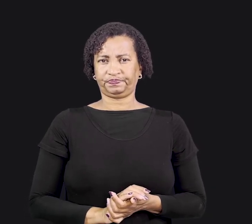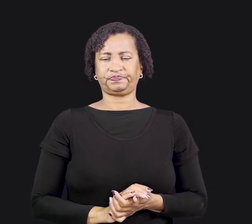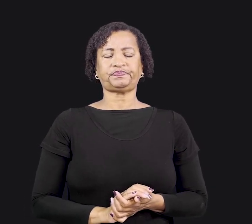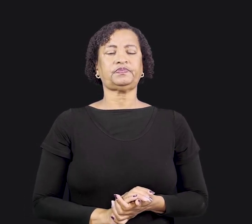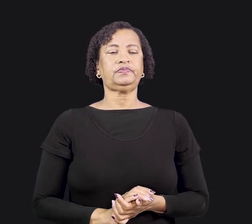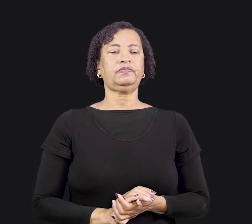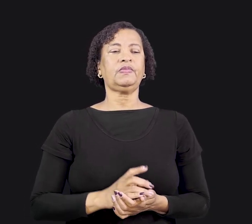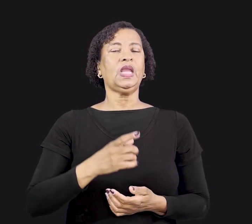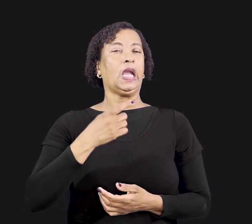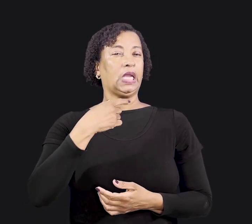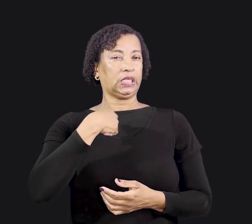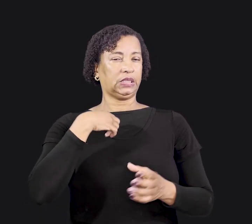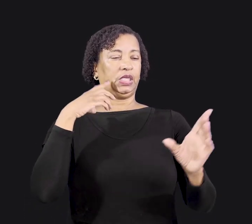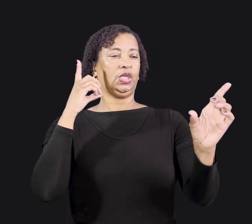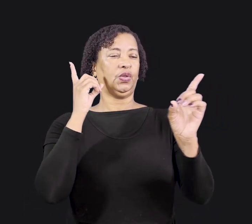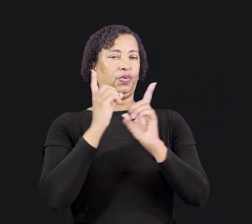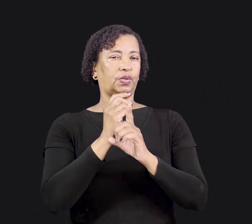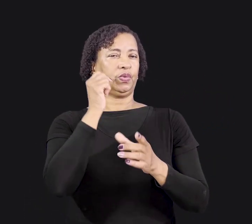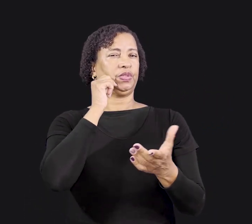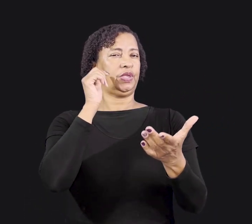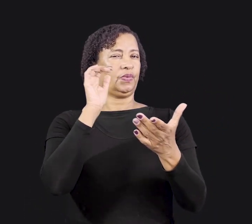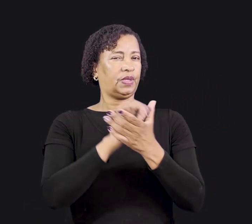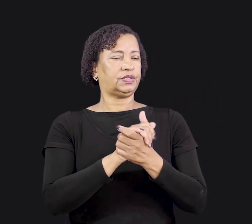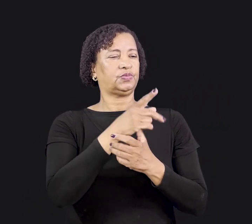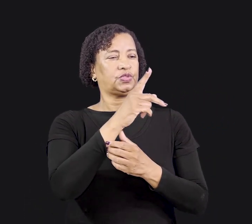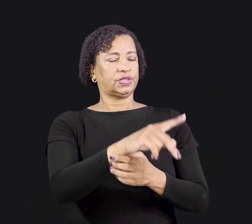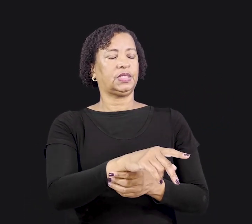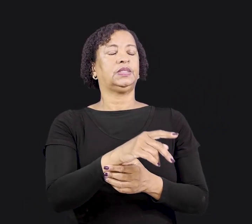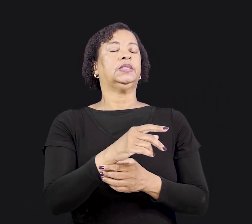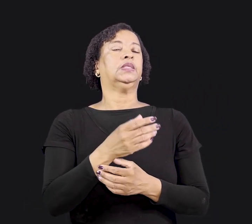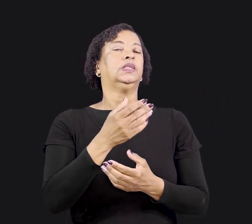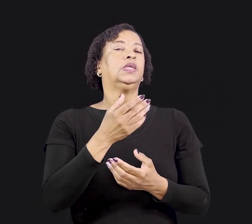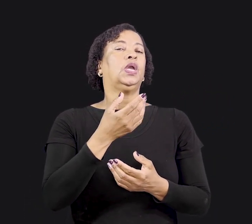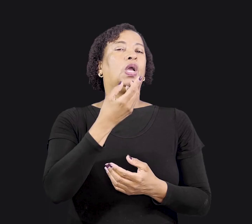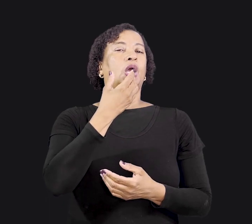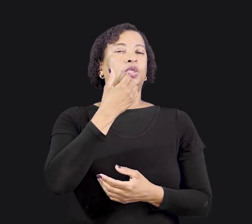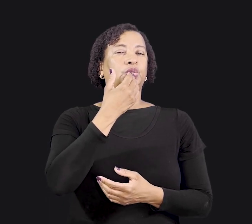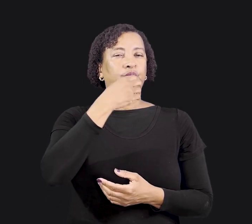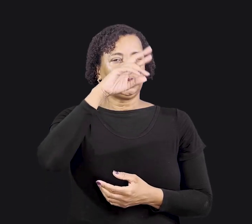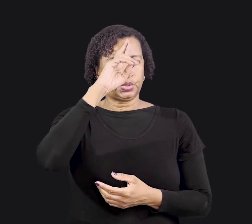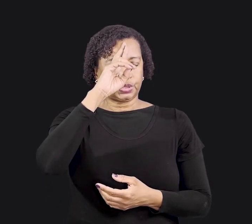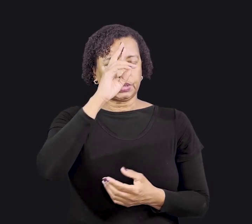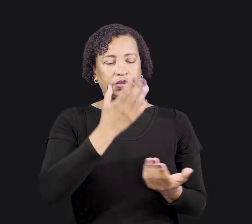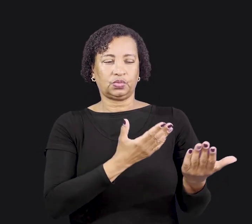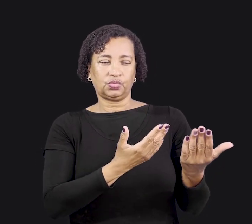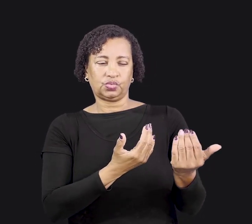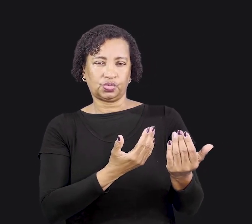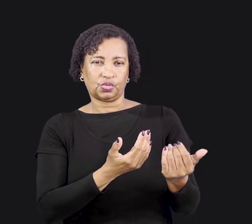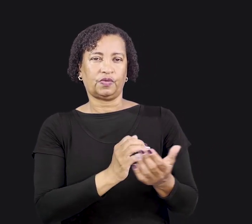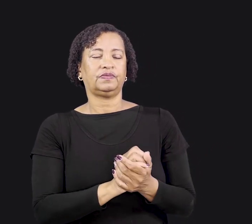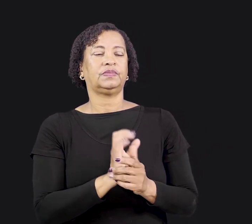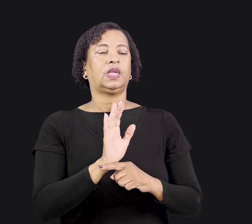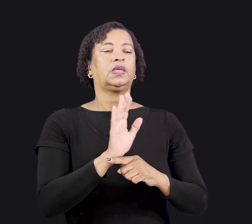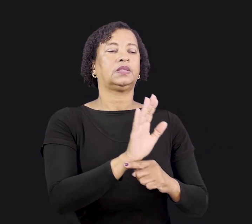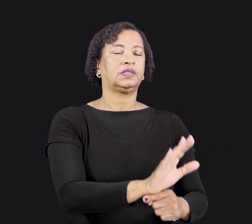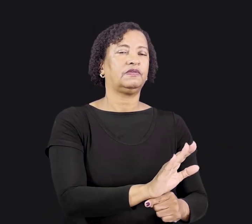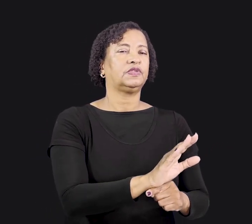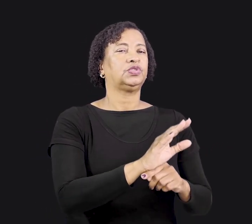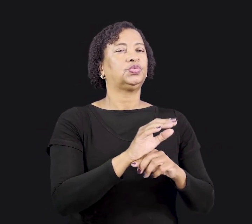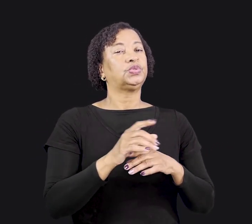naquela tarde, encontrei-me com a esposa dele durante um jantar para os jovens. Ela estava ajudando na cozinha. Pedi que ela nos ajudasse